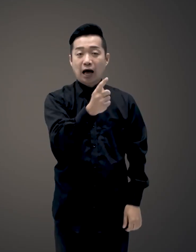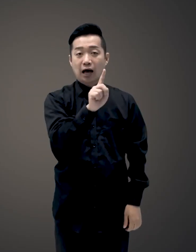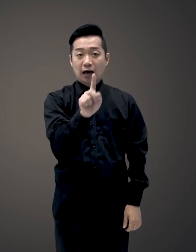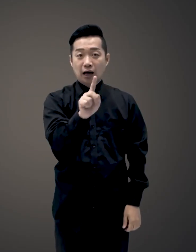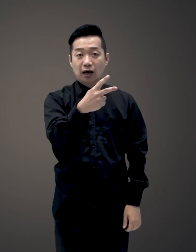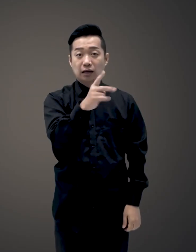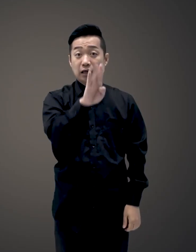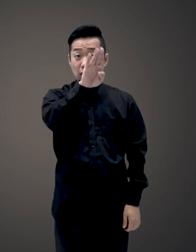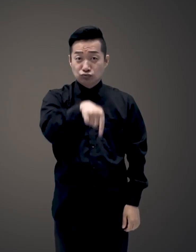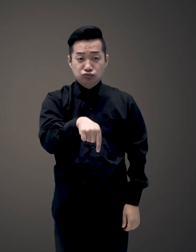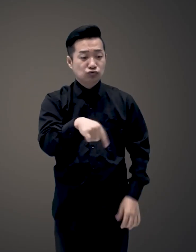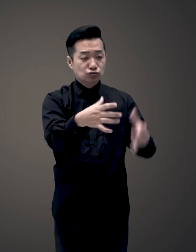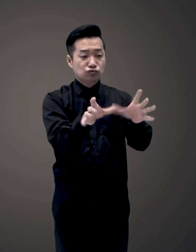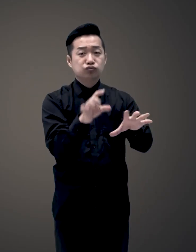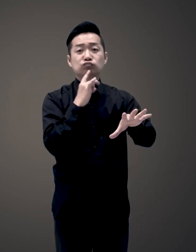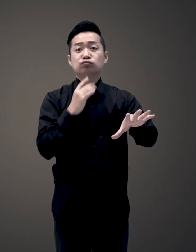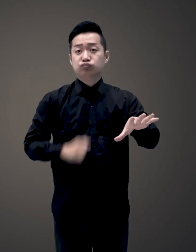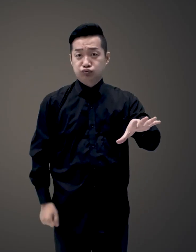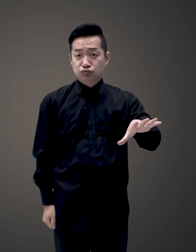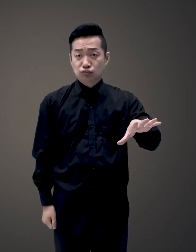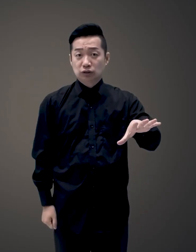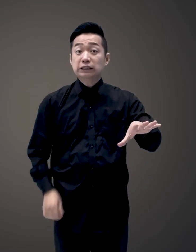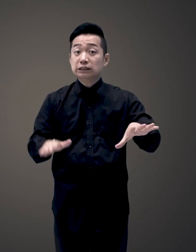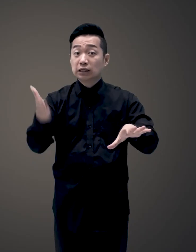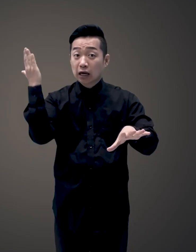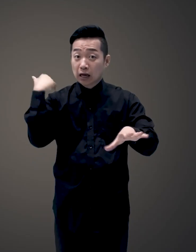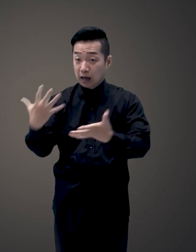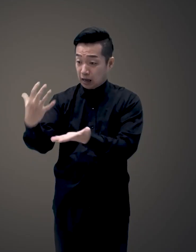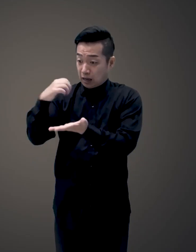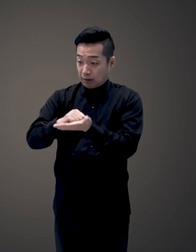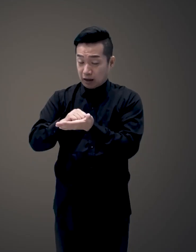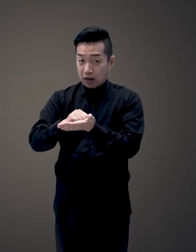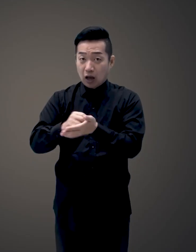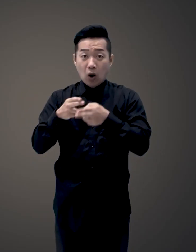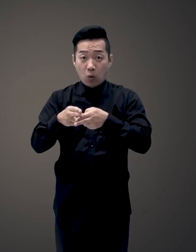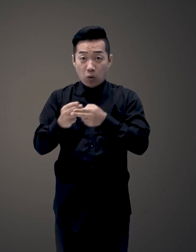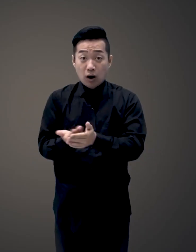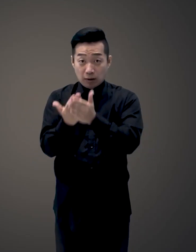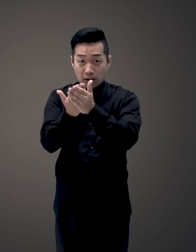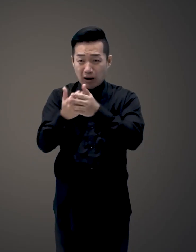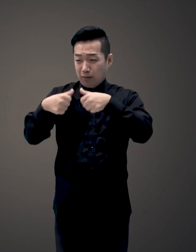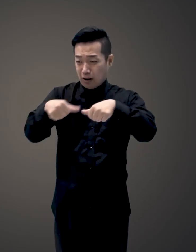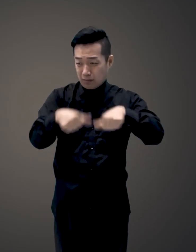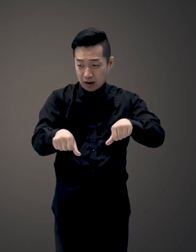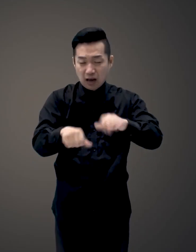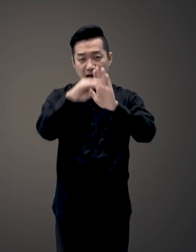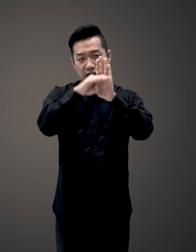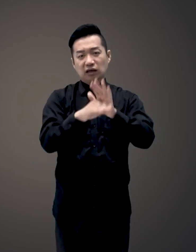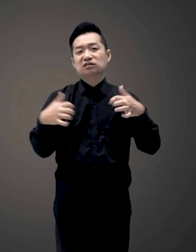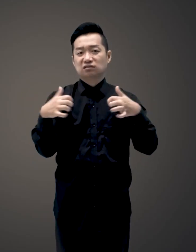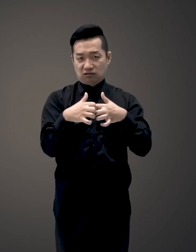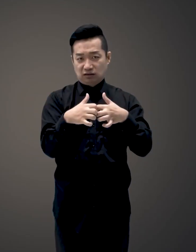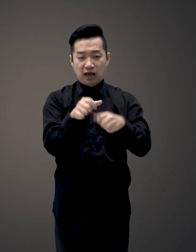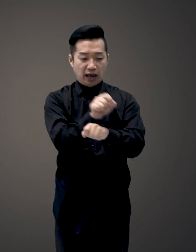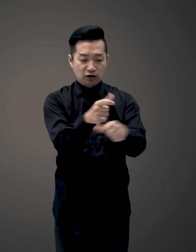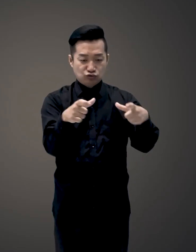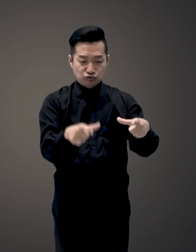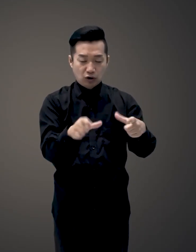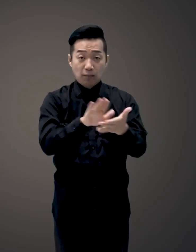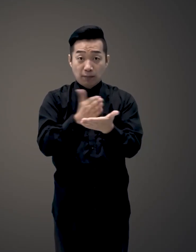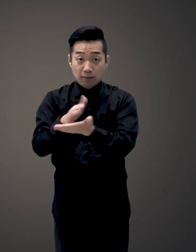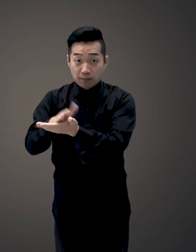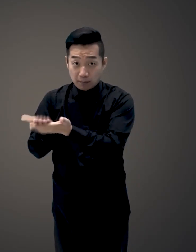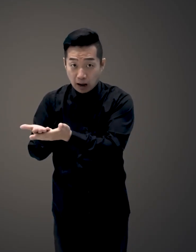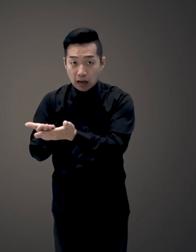공간만 남기고 식민지와 개발 독재 시대 서민의 공간은 모두 파괴하려는 계급 전쟁. 행정구역 개편을